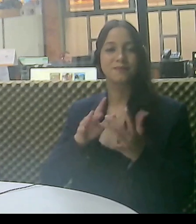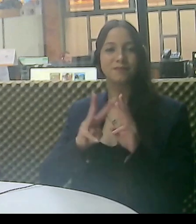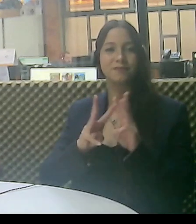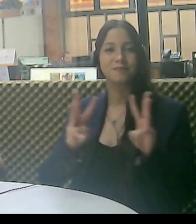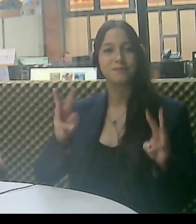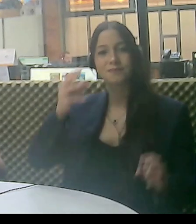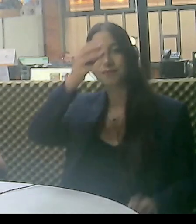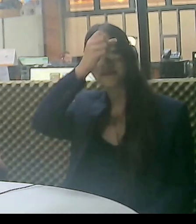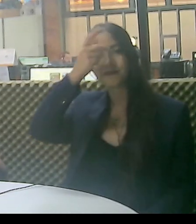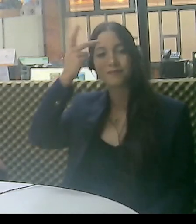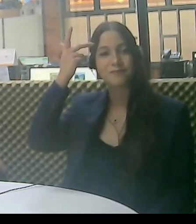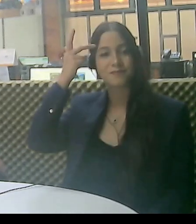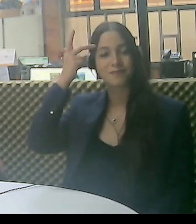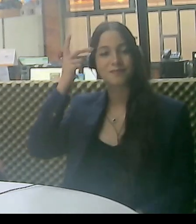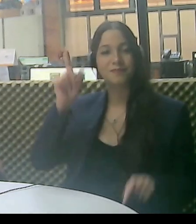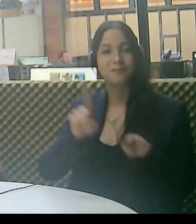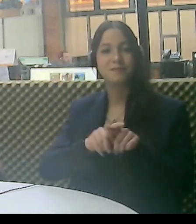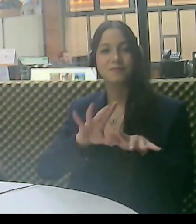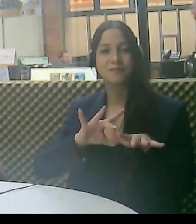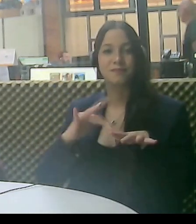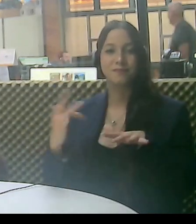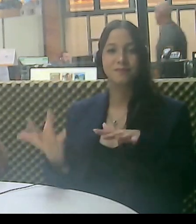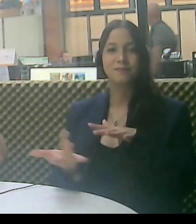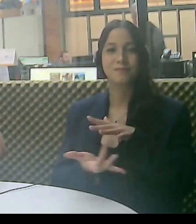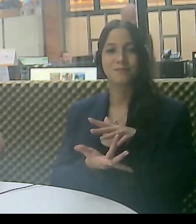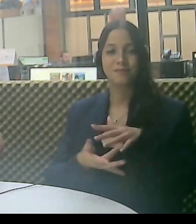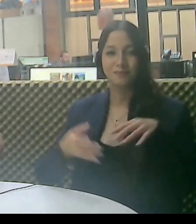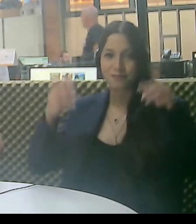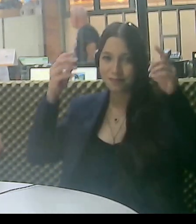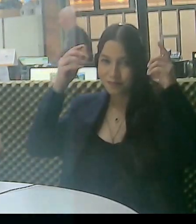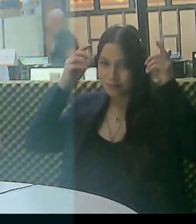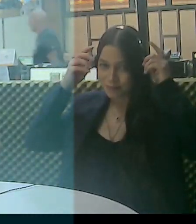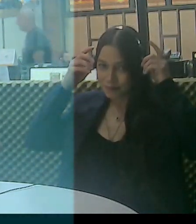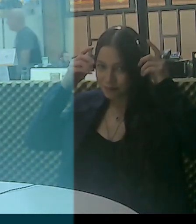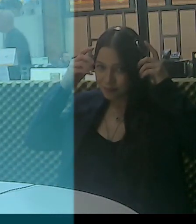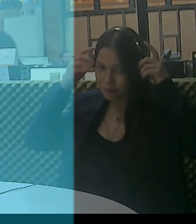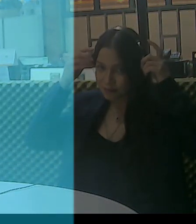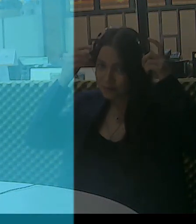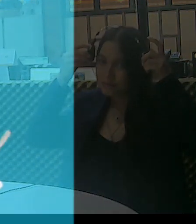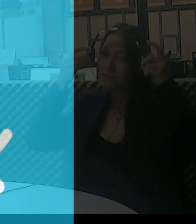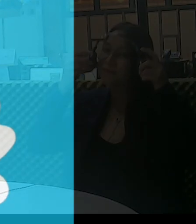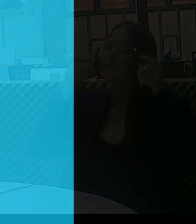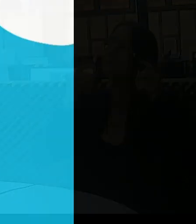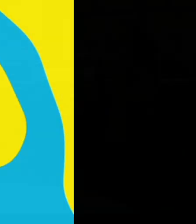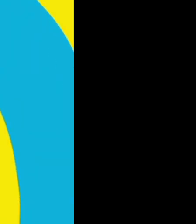Continue conosco no portal da Prefeitura e nas redes sociais.